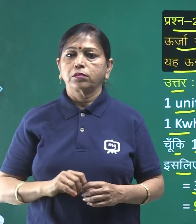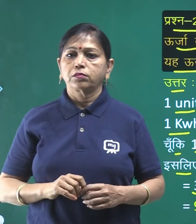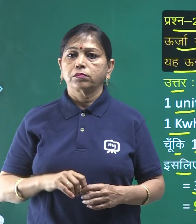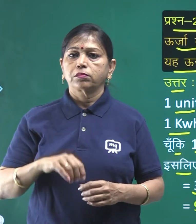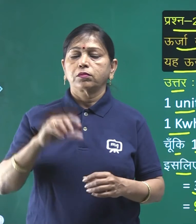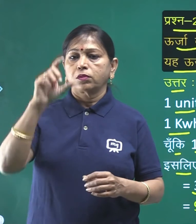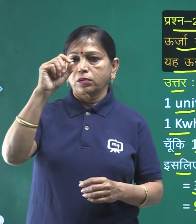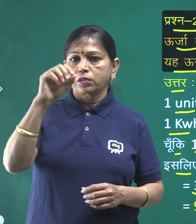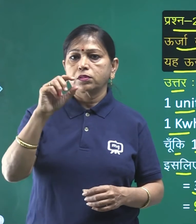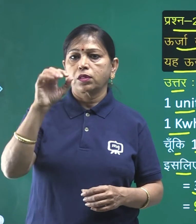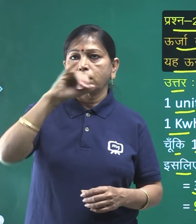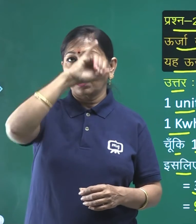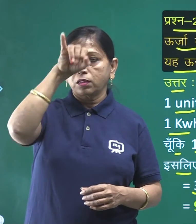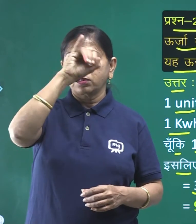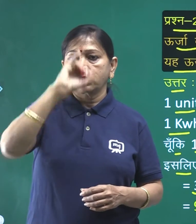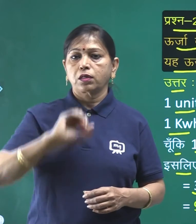10⁶